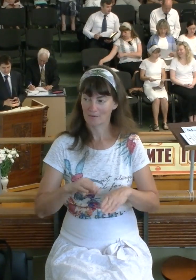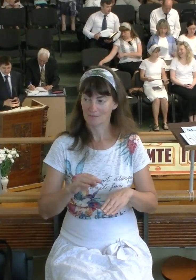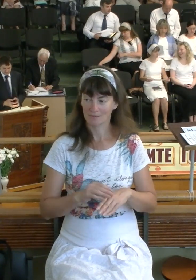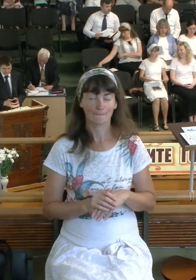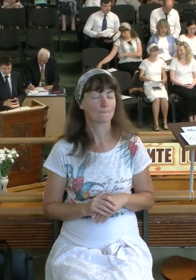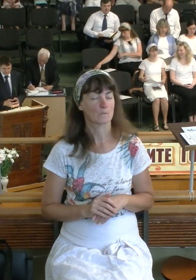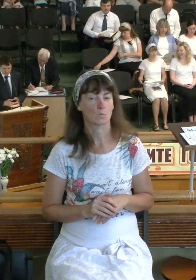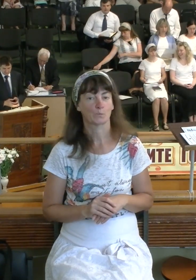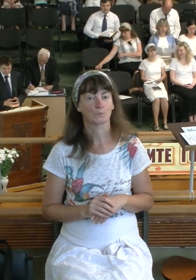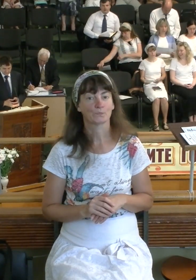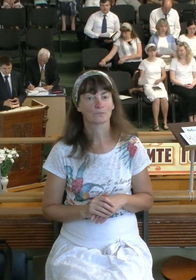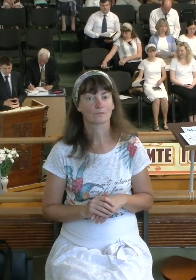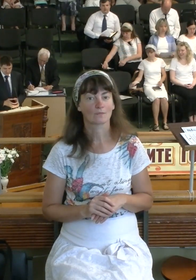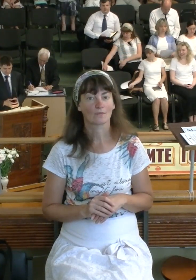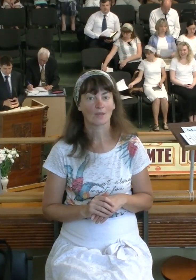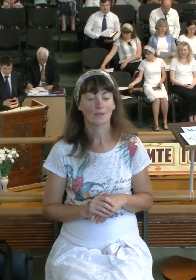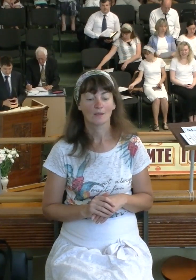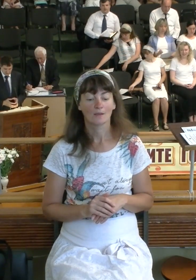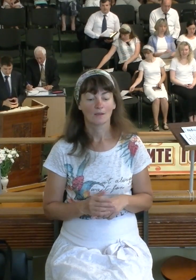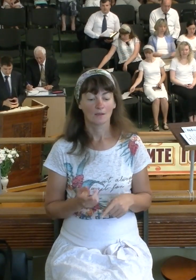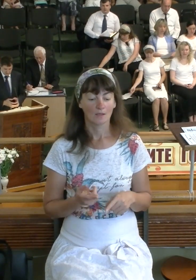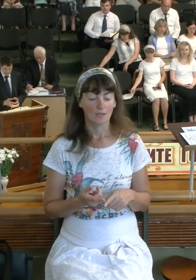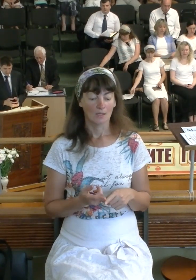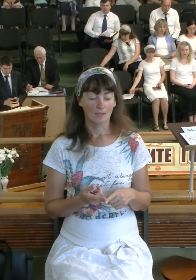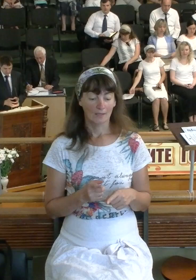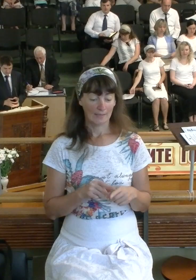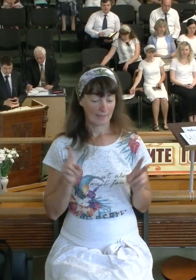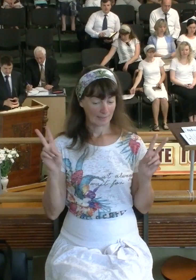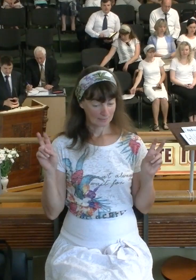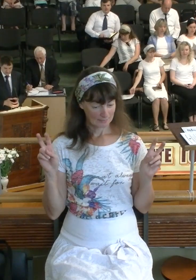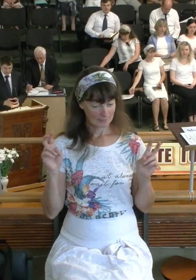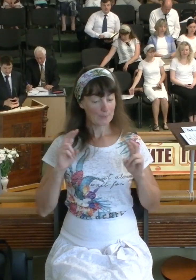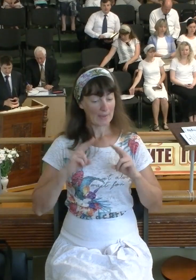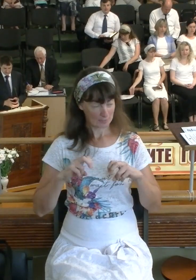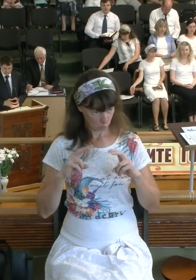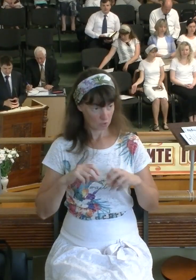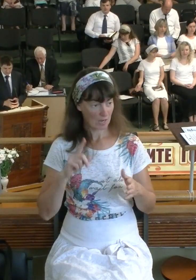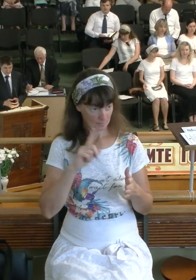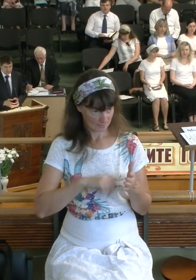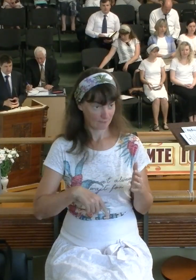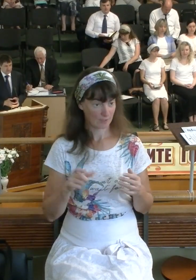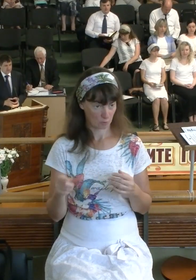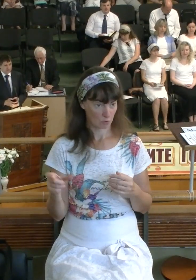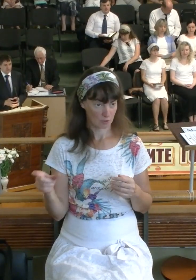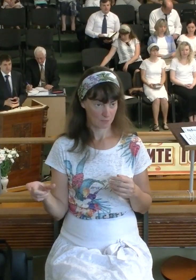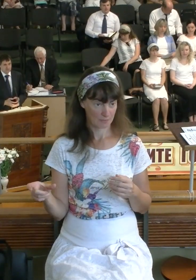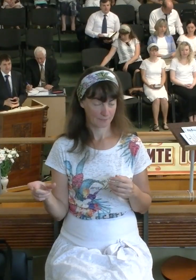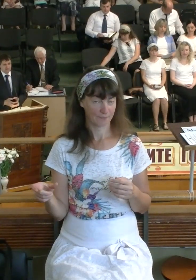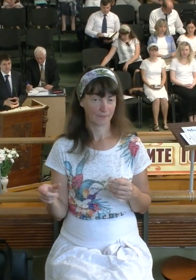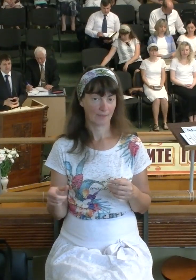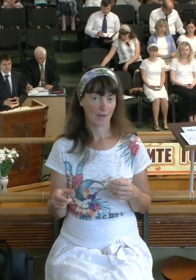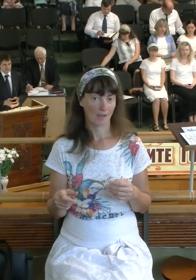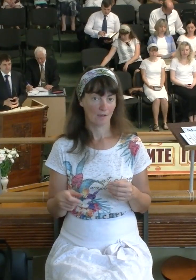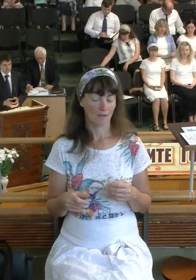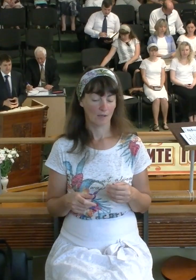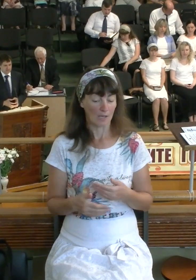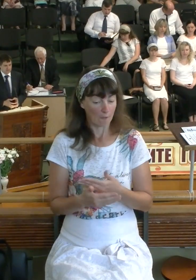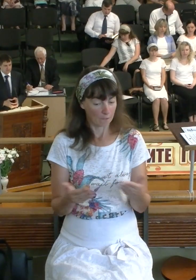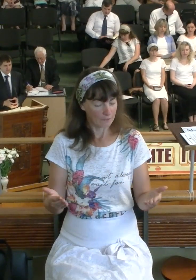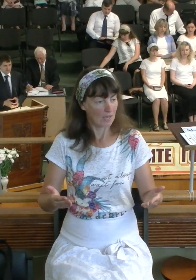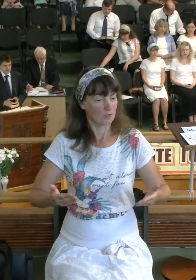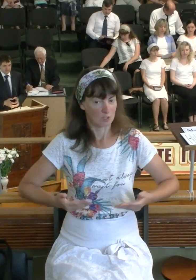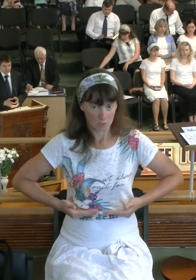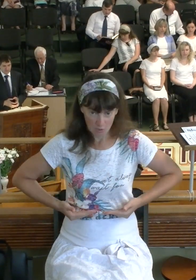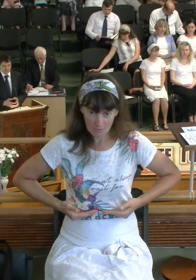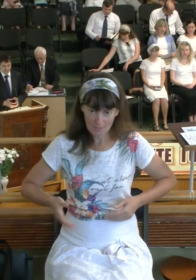очень исследована верующими, но на самом деле она является очень практичной темой. Знаете, в нашей жизни мы все